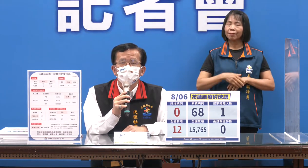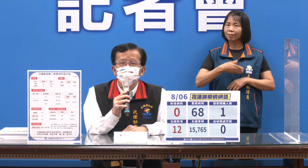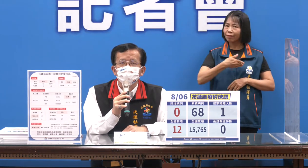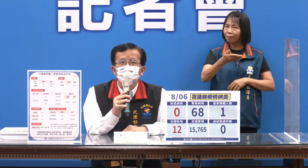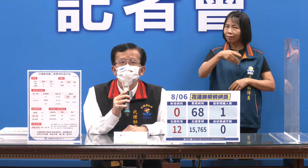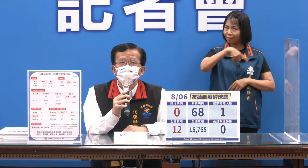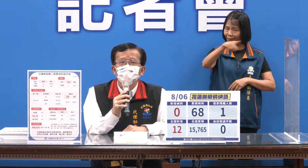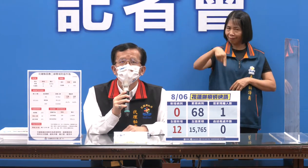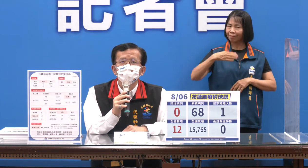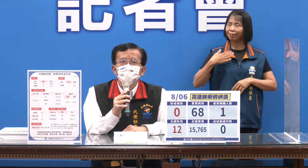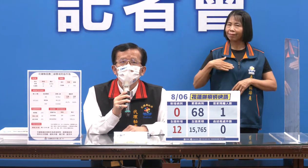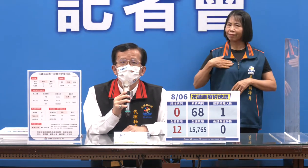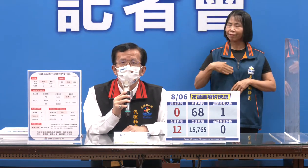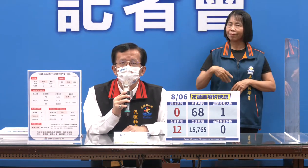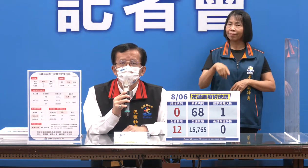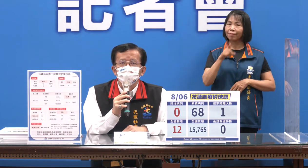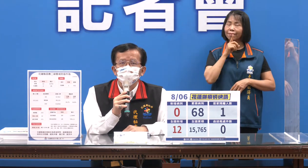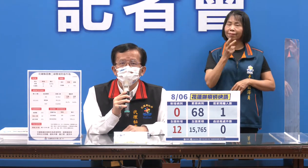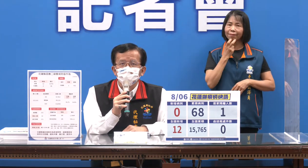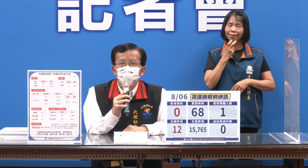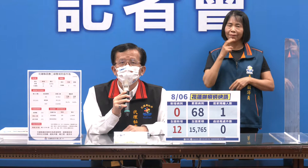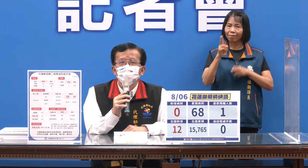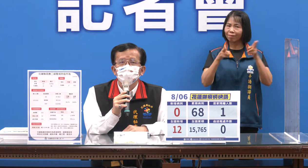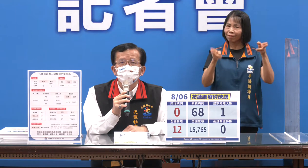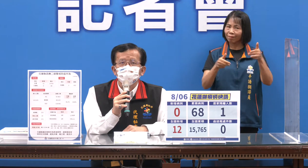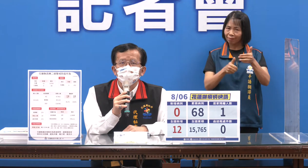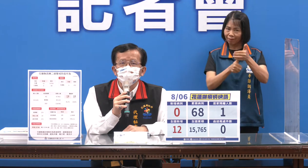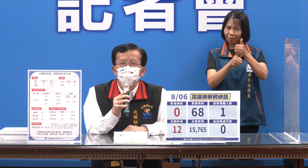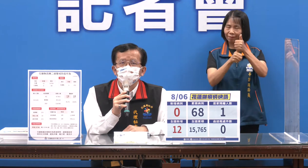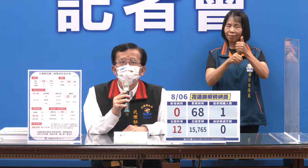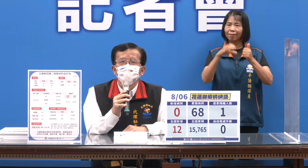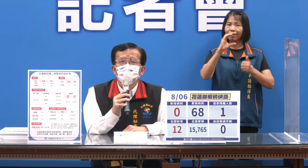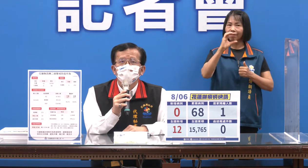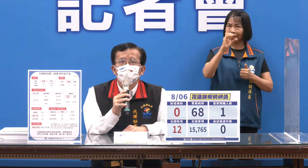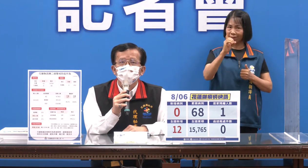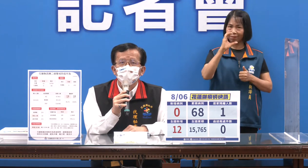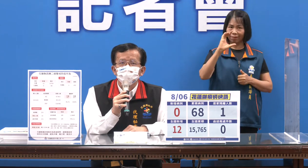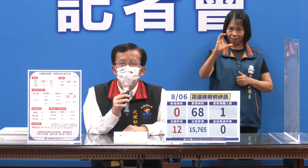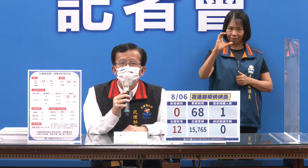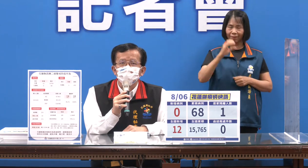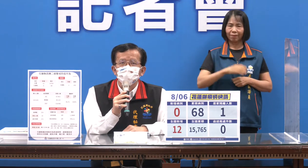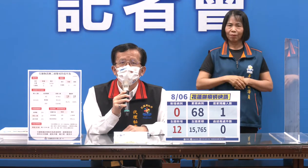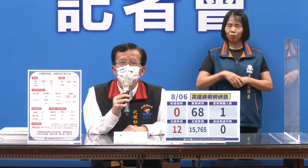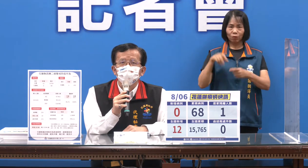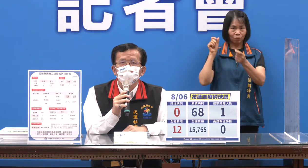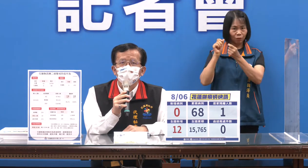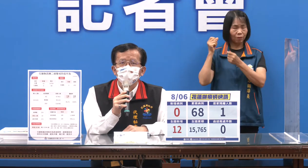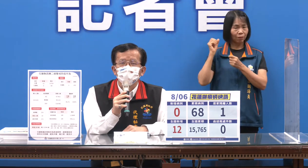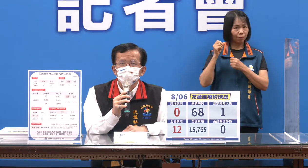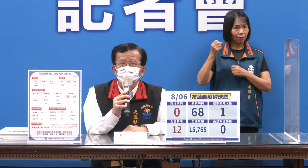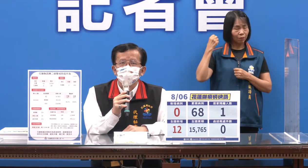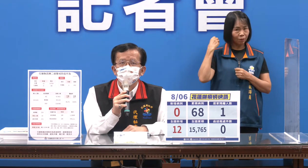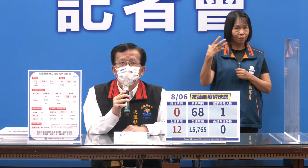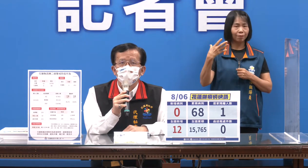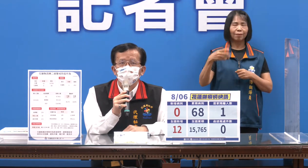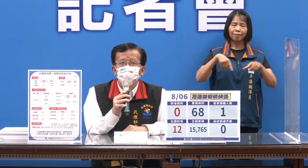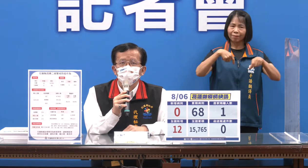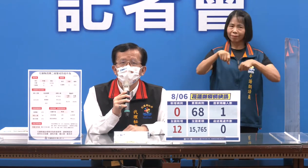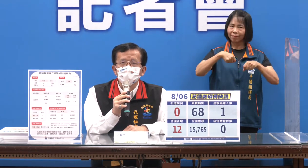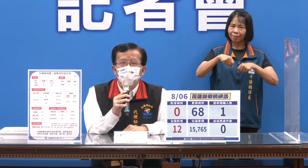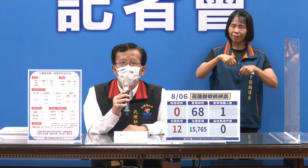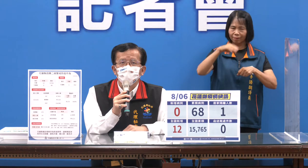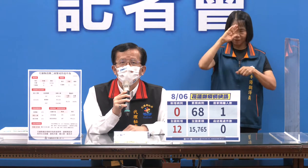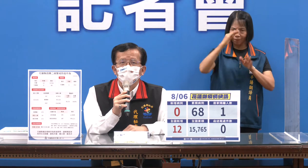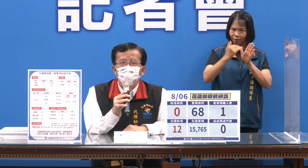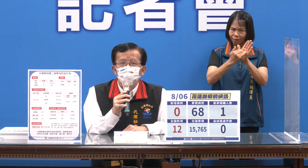友能够了解中央疫情指挥中心 CDC 它在最新的防疫的措施啊有所